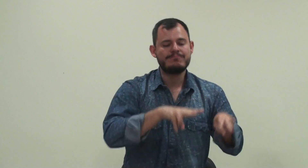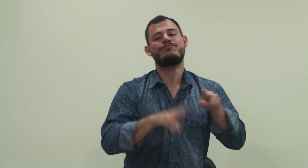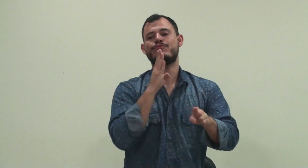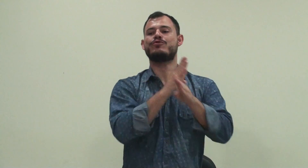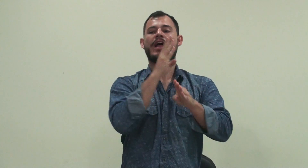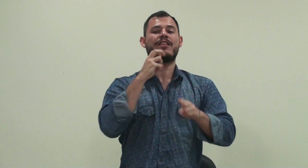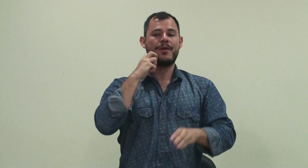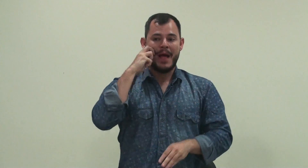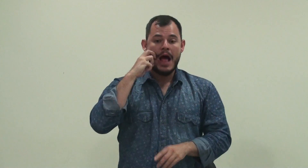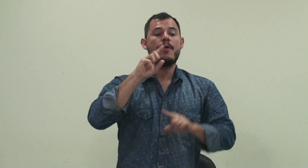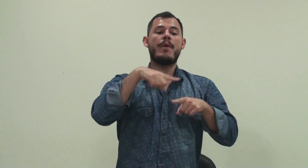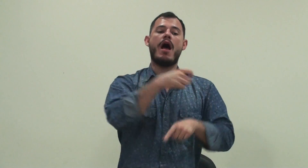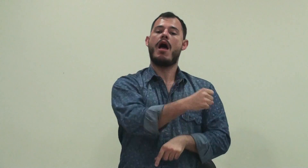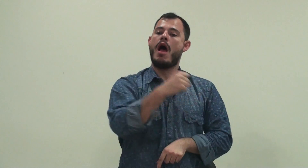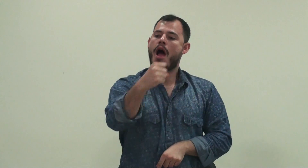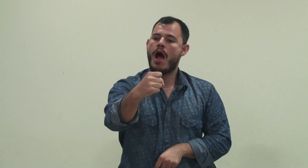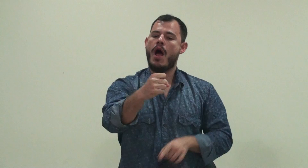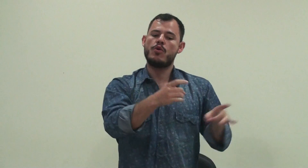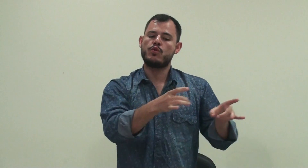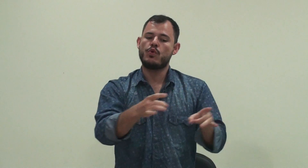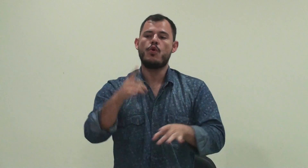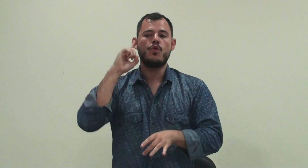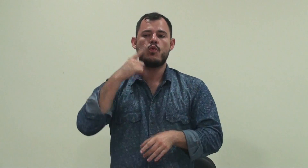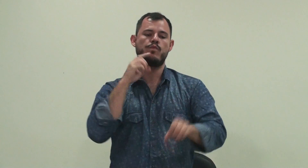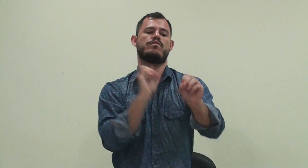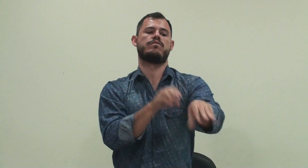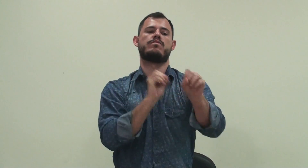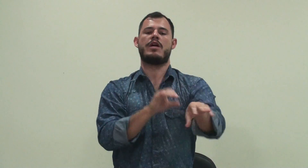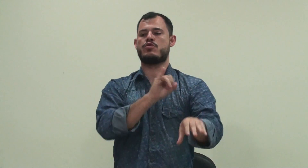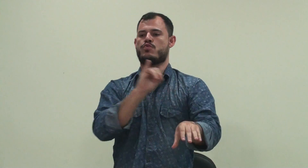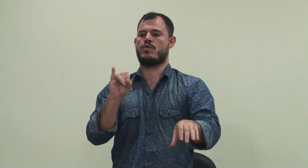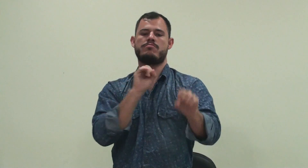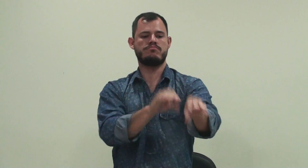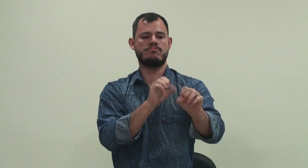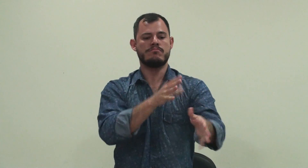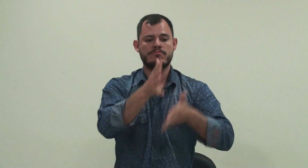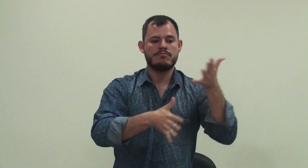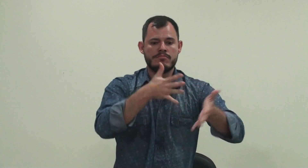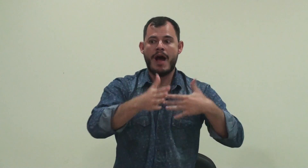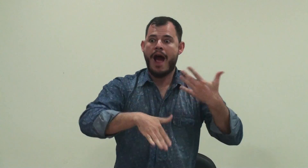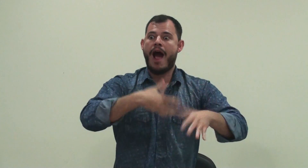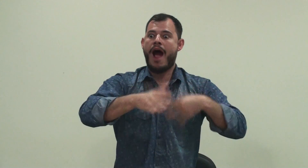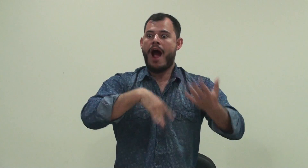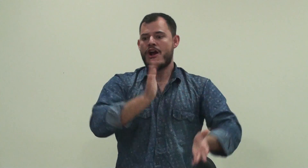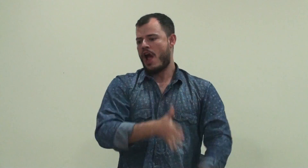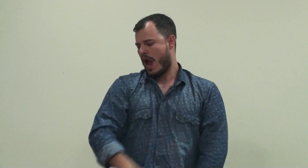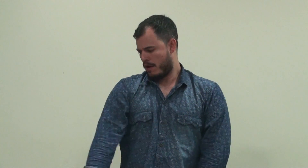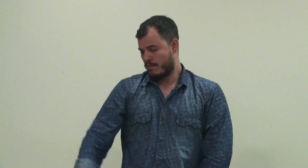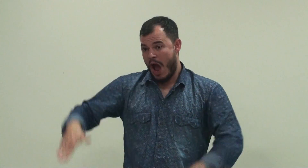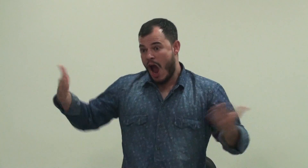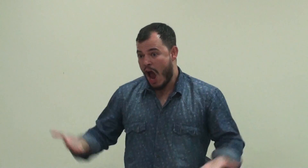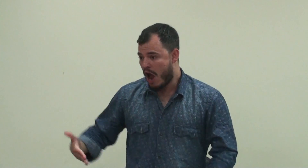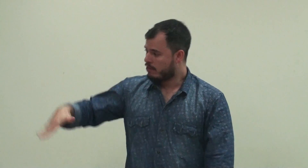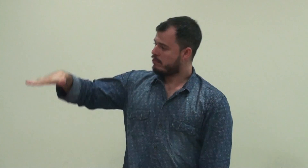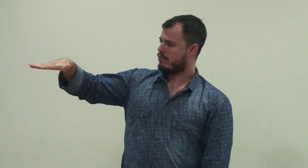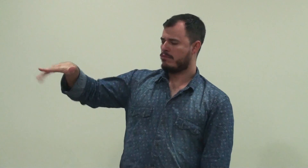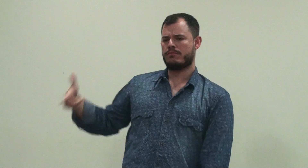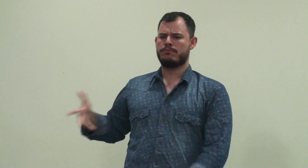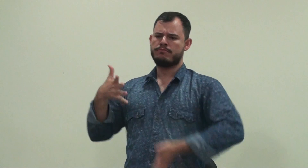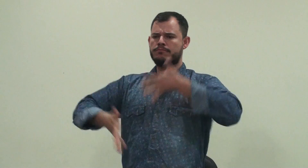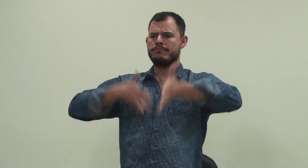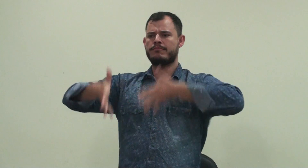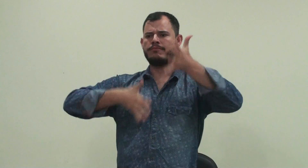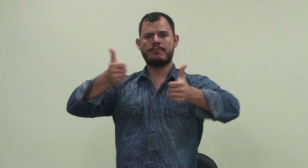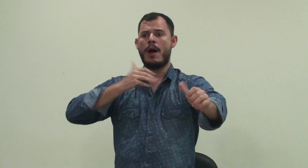já relacionados ao autismo, e aí com essa avaliação descobriu que na realidade ele precisava de um instrutor surdo para desenvolver, porque ele